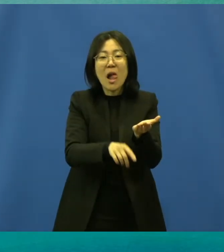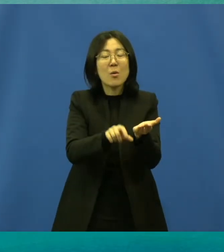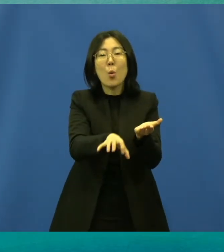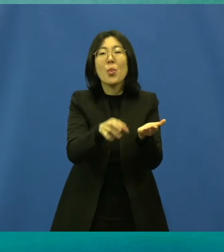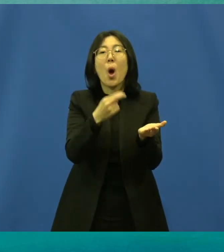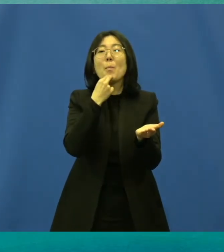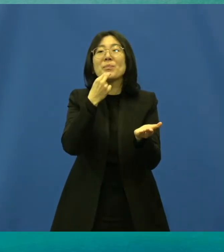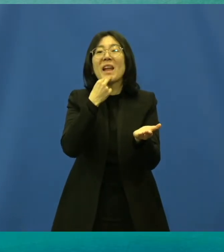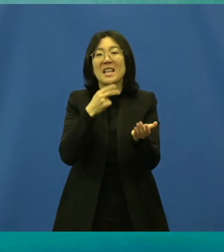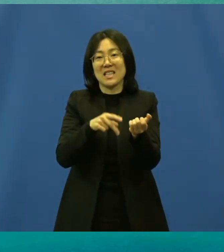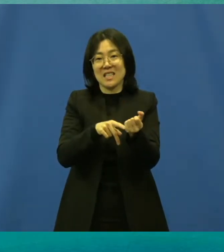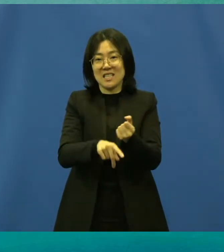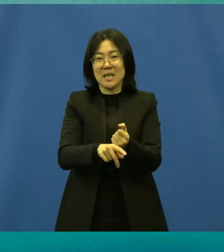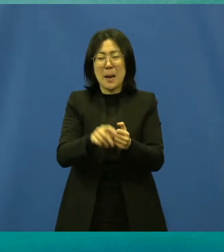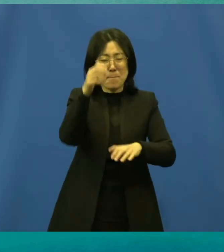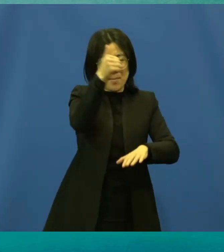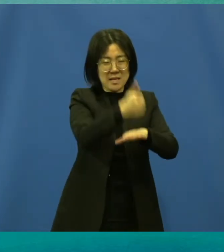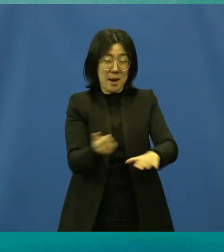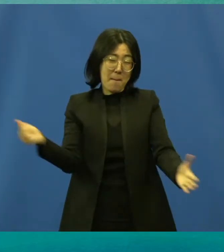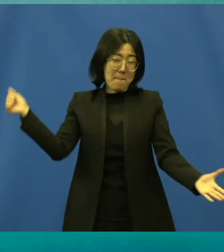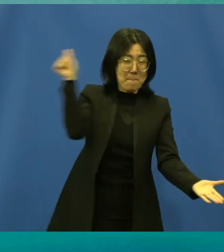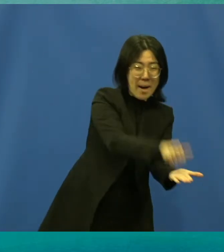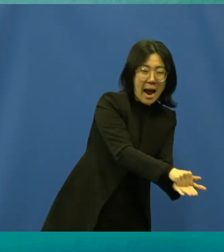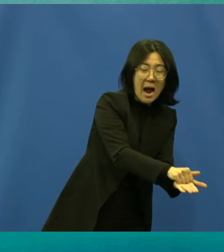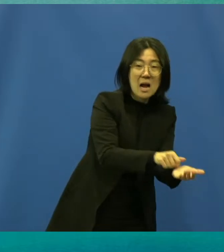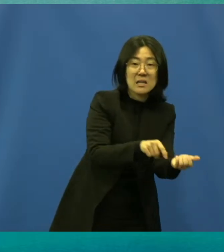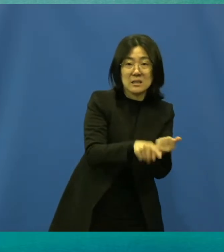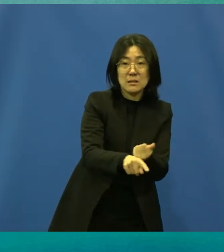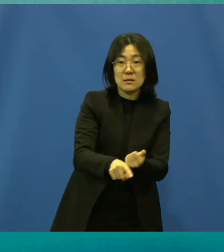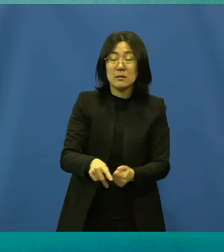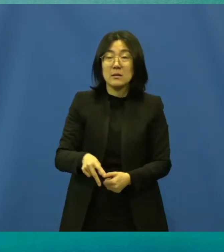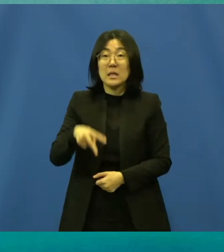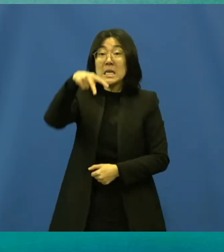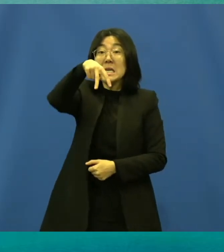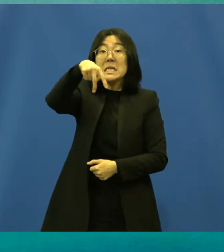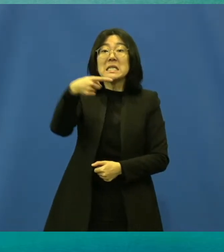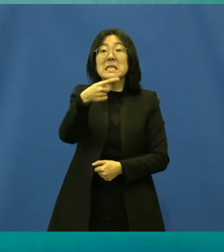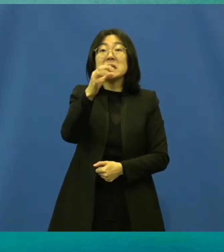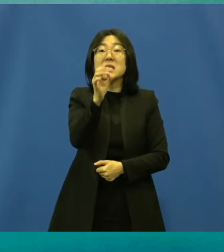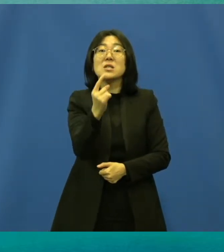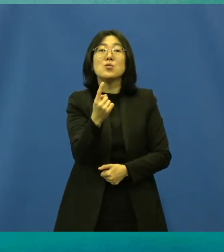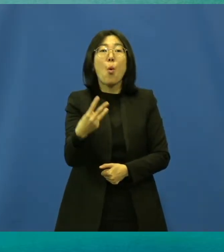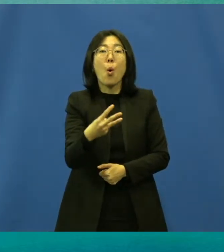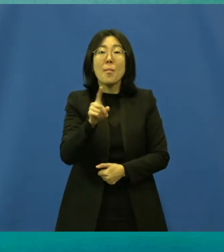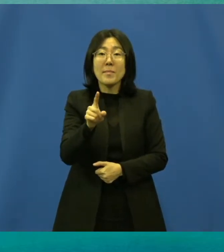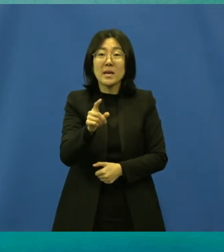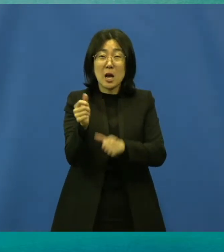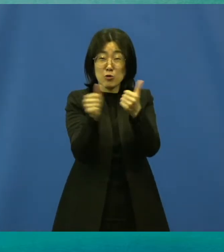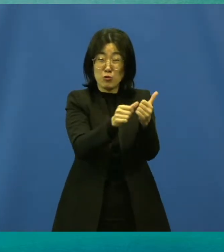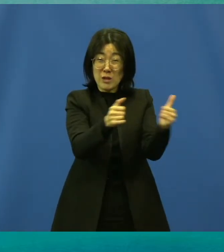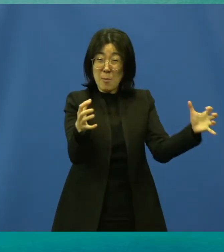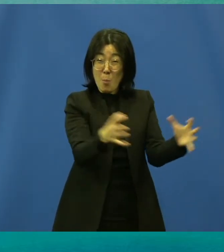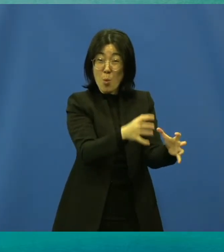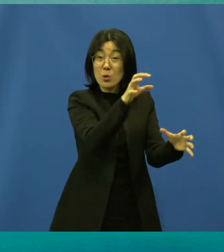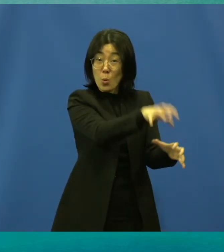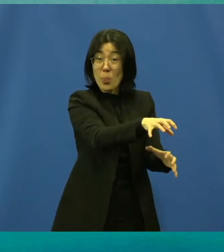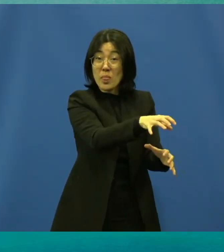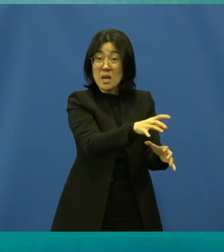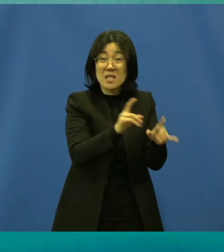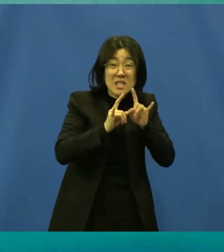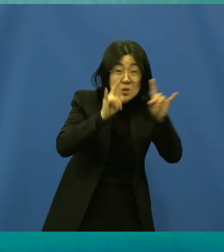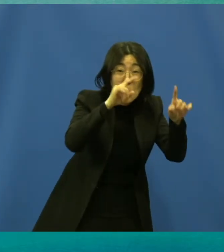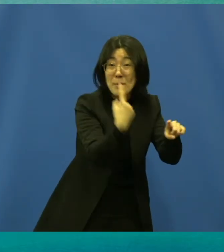2절을 보면 스올의 뱃속이라고 그래요. 스올, 지옥까지 내려가는 거예요. 사실은 내려갈 때까지 내려간